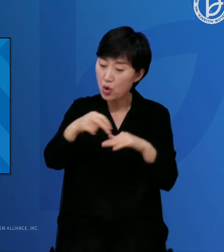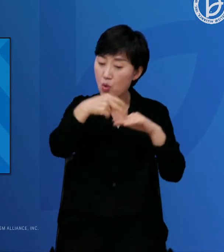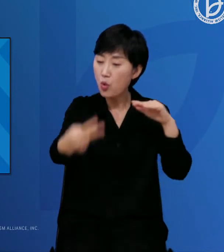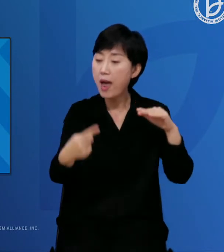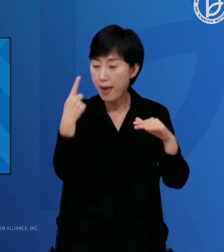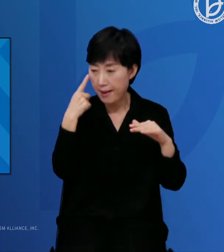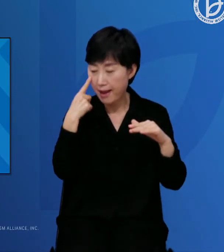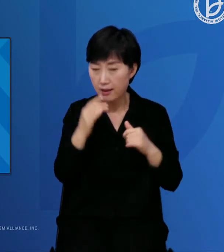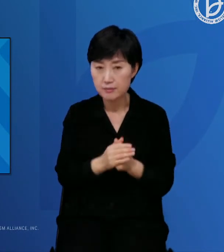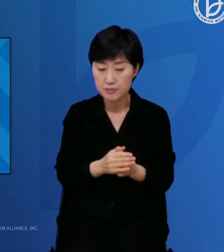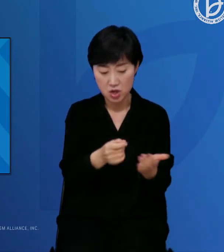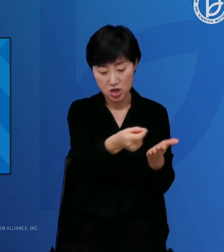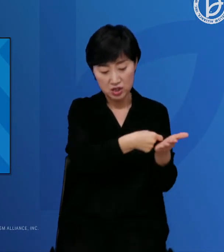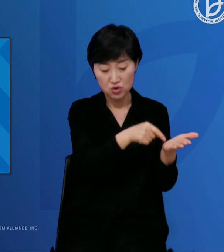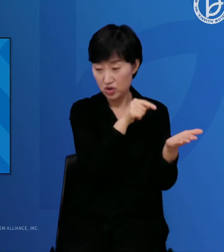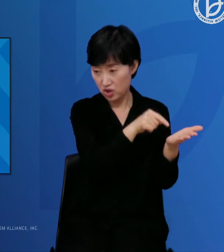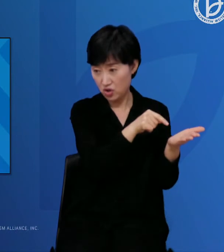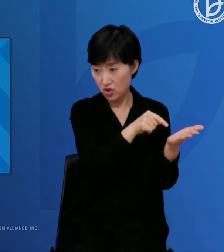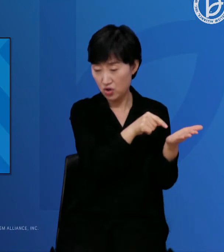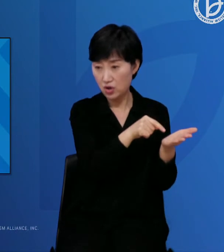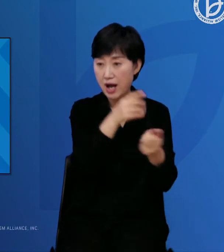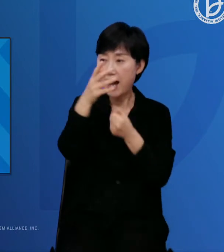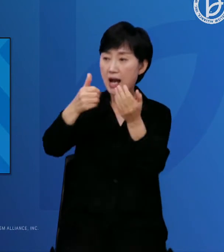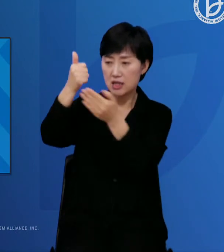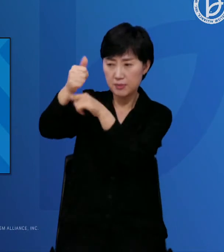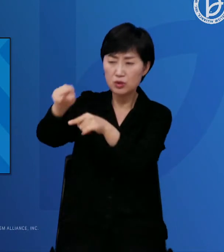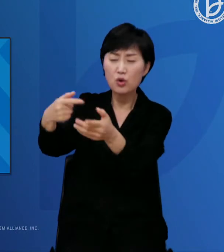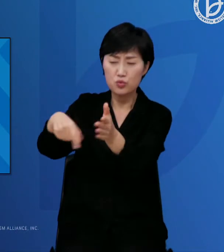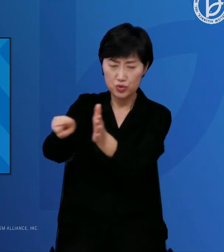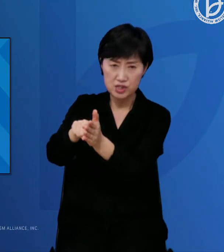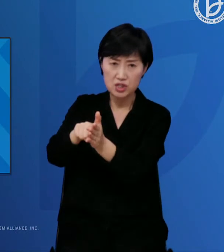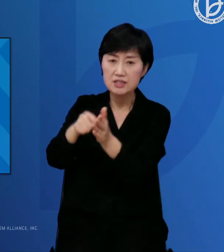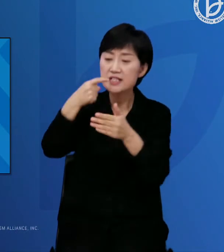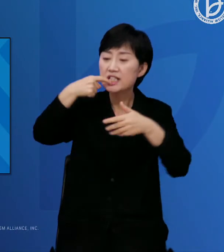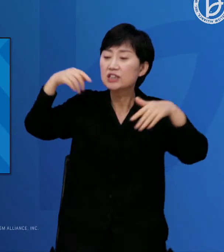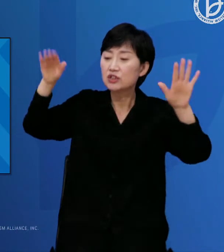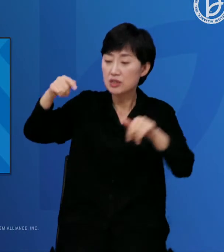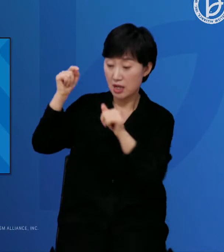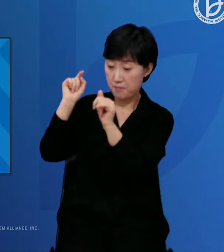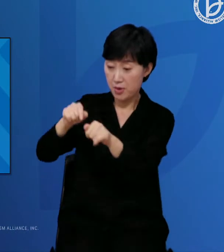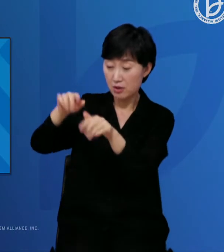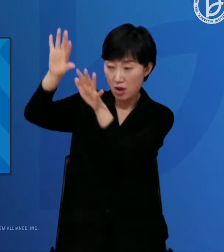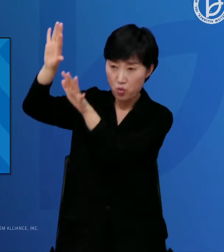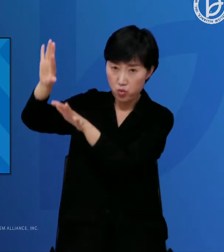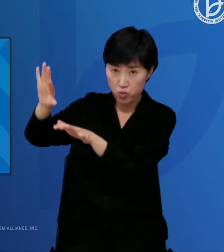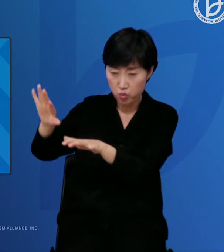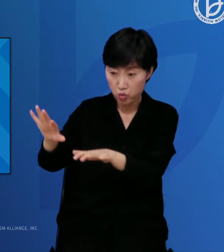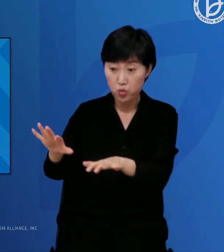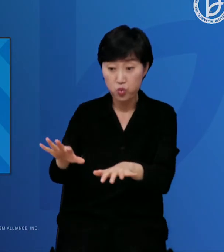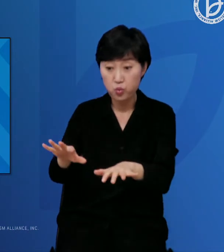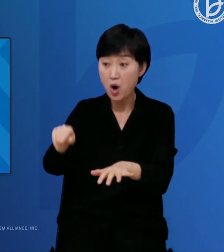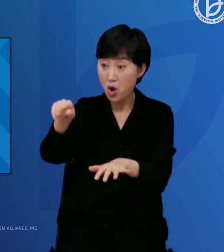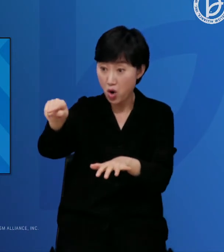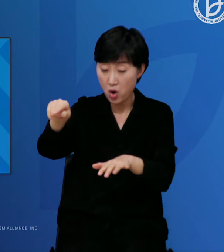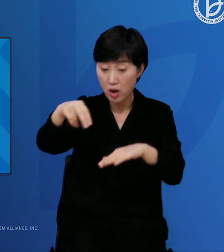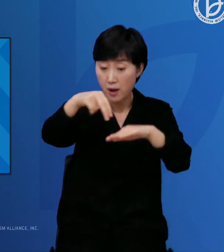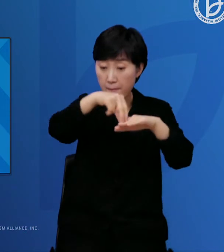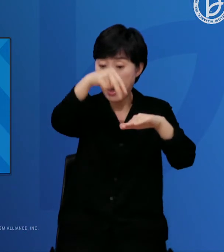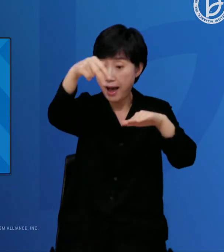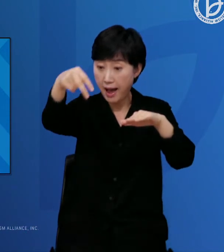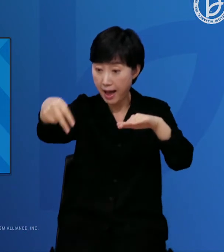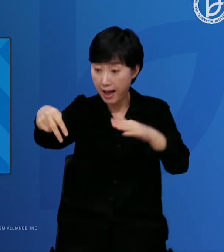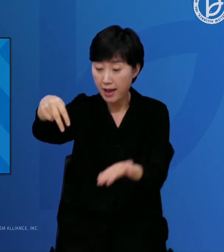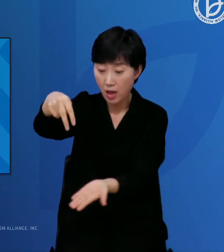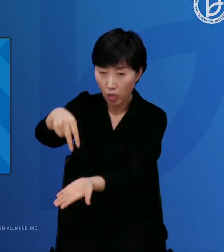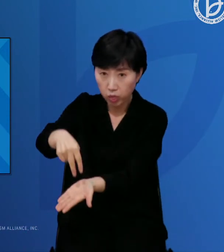뛰어내리라. 기록되었으되 그가 너를 위하여 그의 사자들을 명하시리니 그들이 손으로 너를